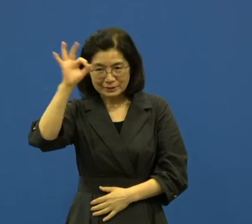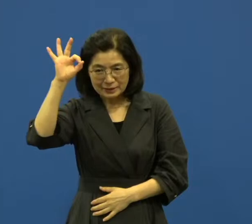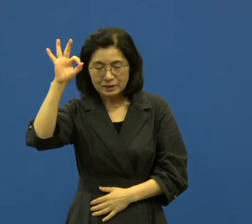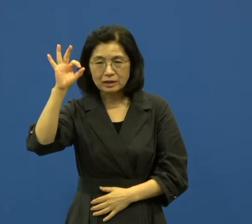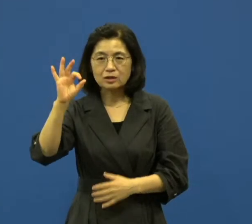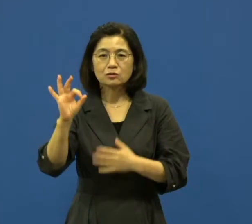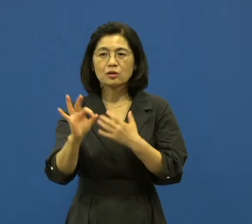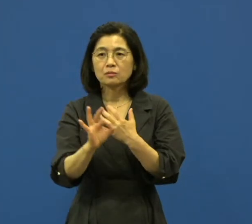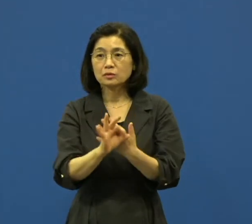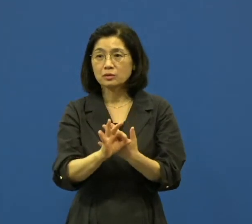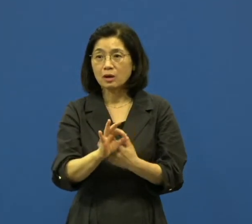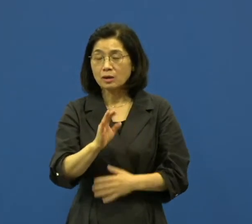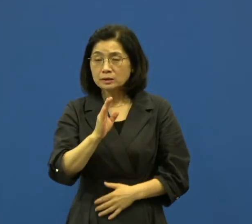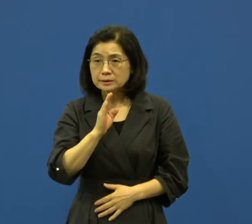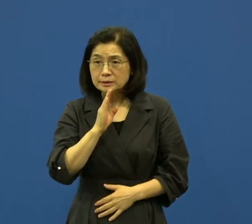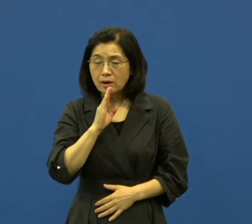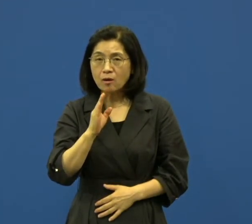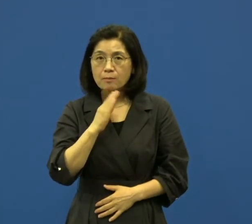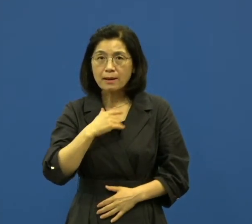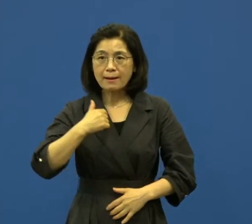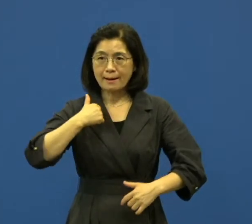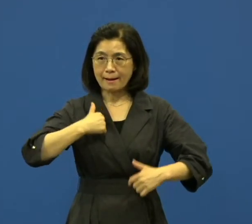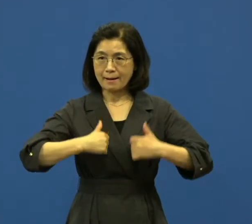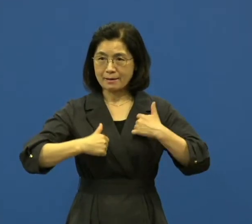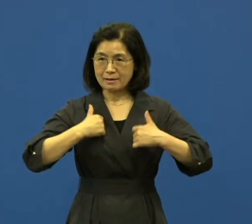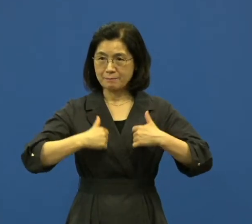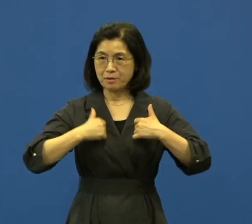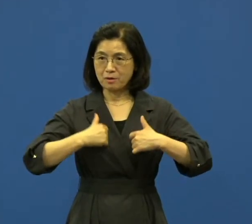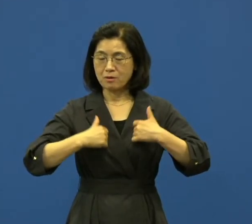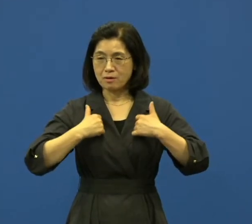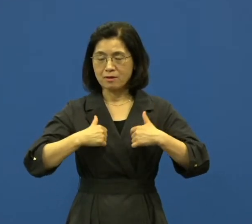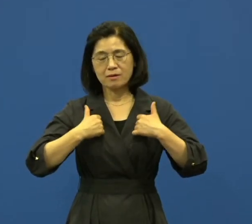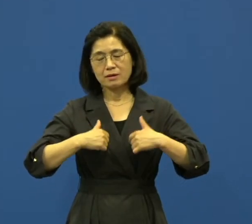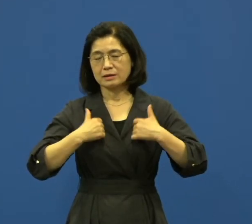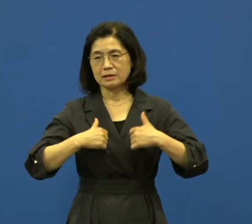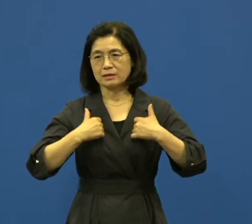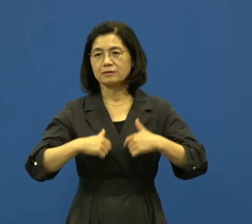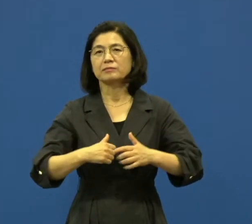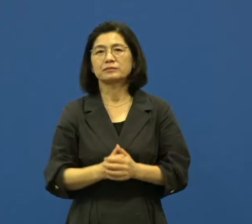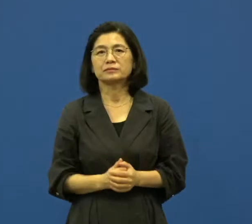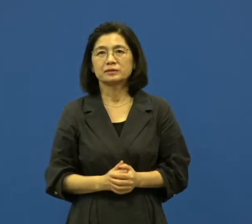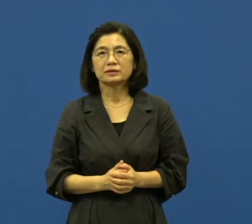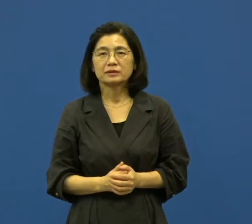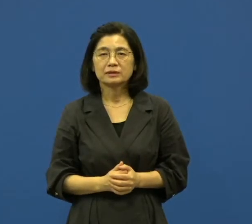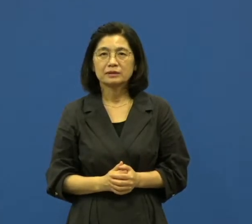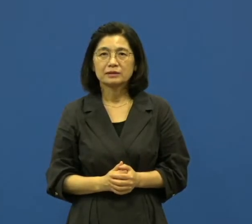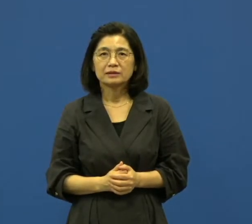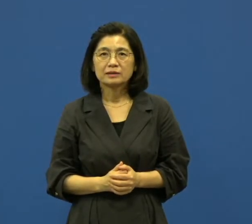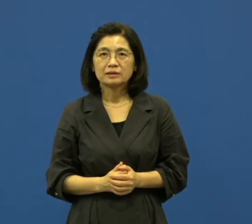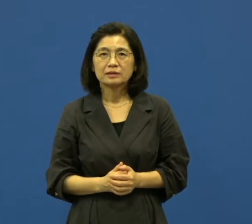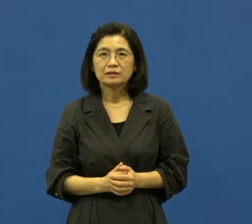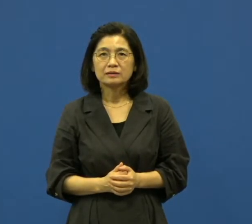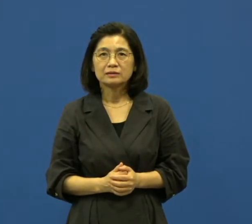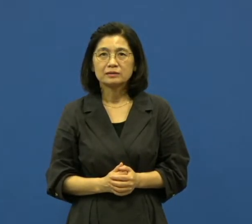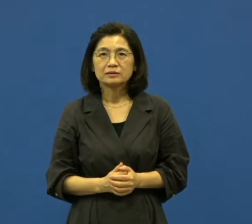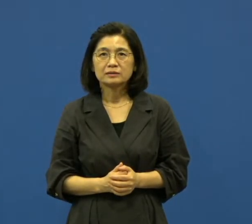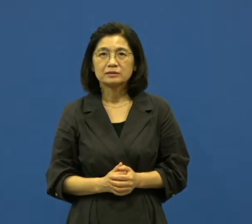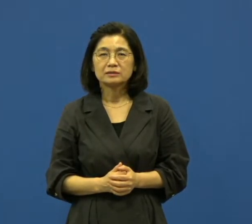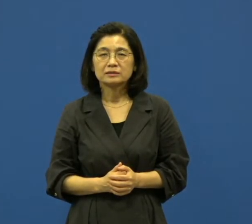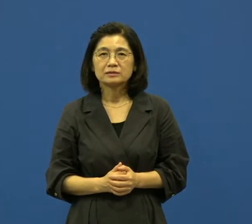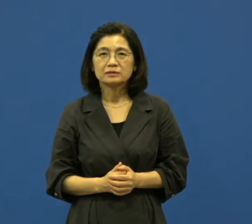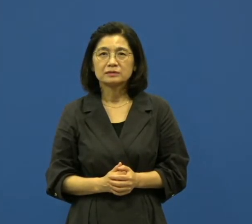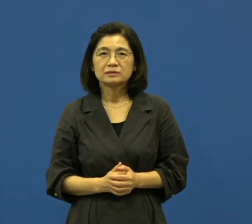실성한 것처럼 그 탕자의 아버지가 마치 실성한 것처럼 말도 안 되는 사랑을